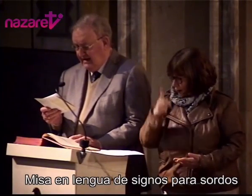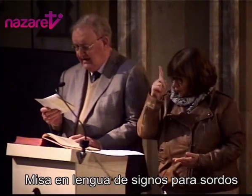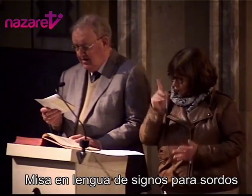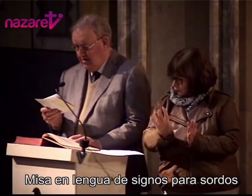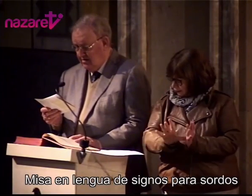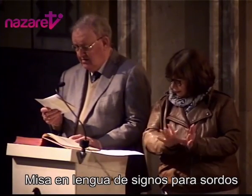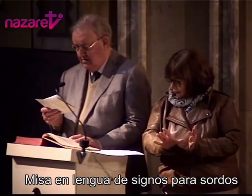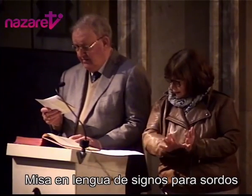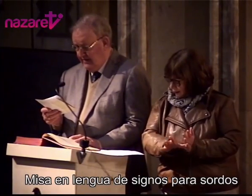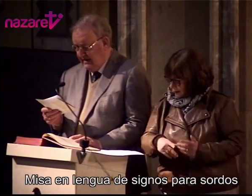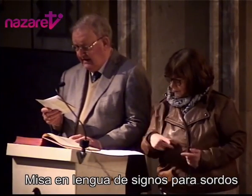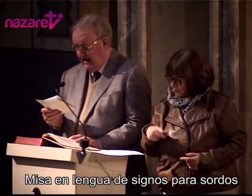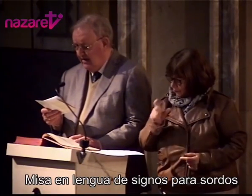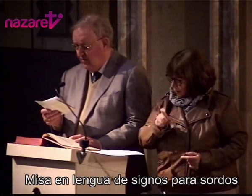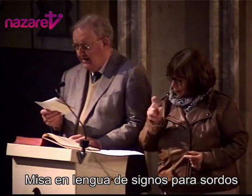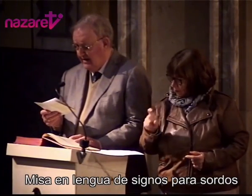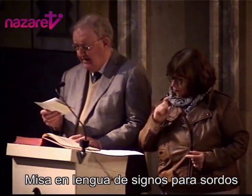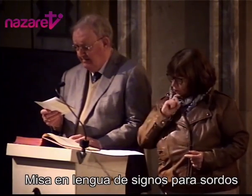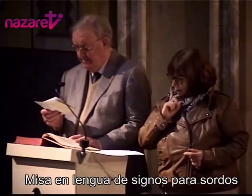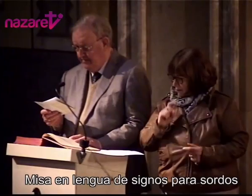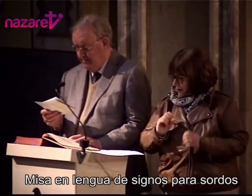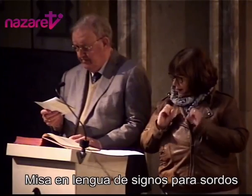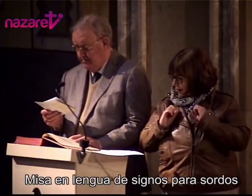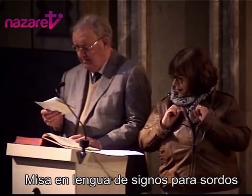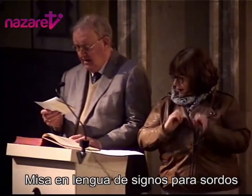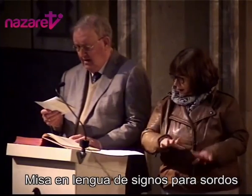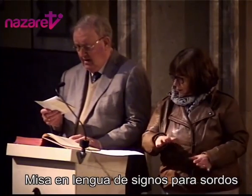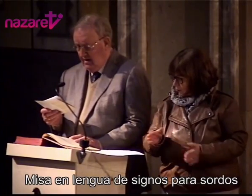Buscad al Señor mientras se le encuentra.